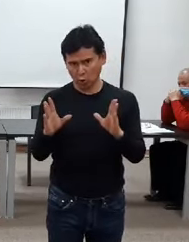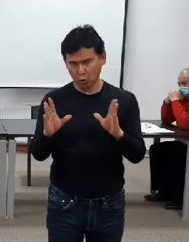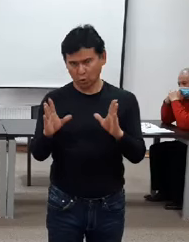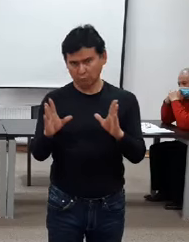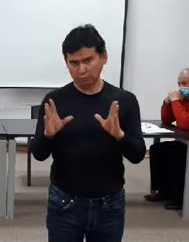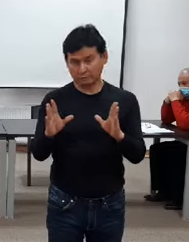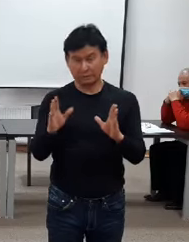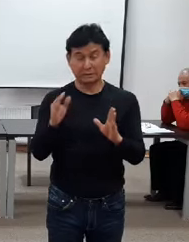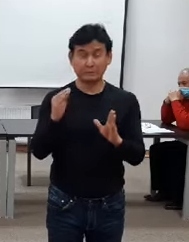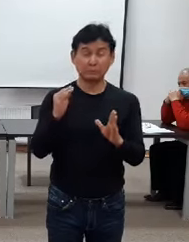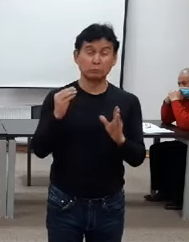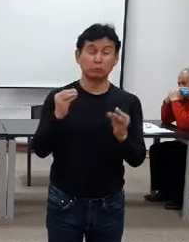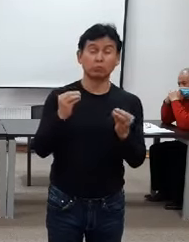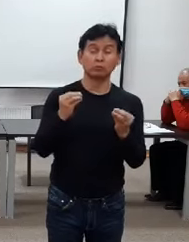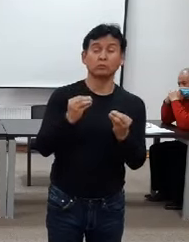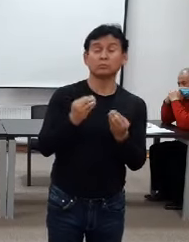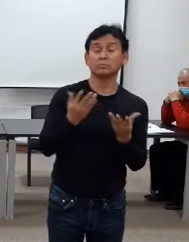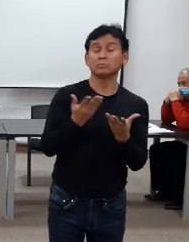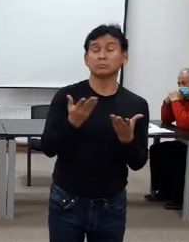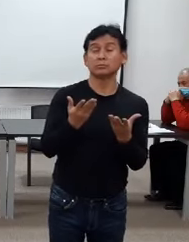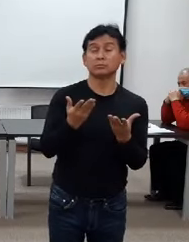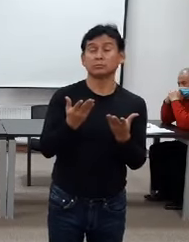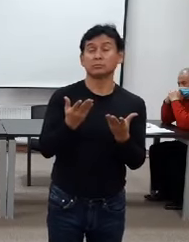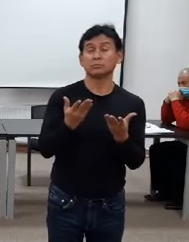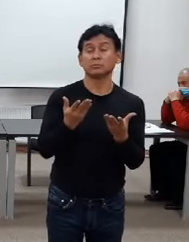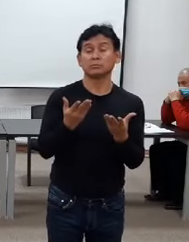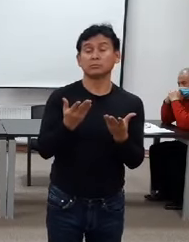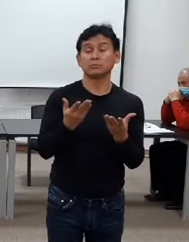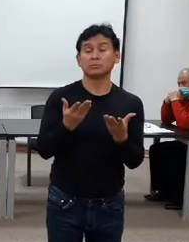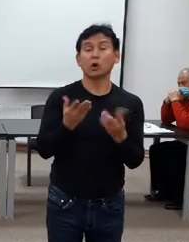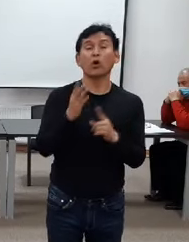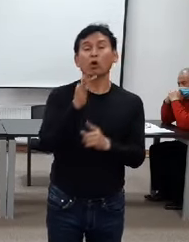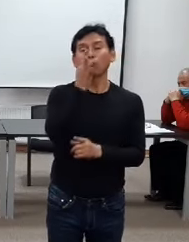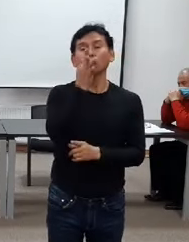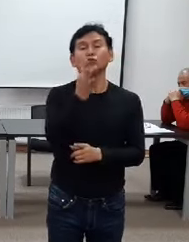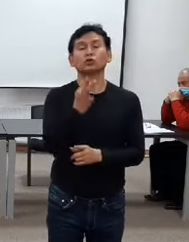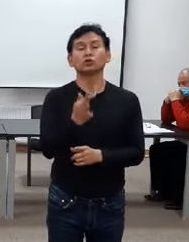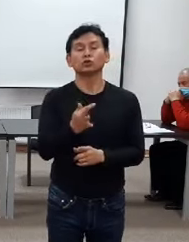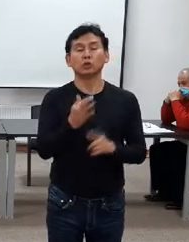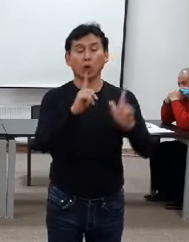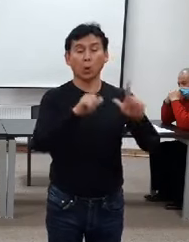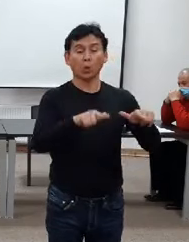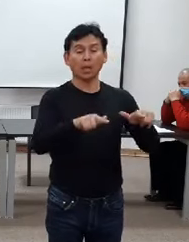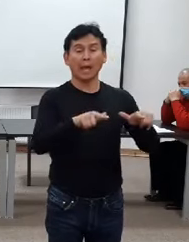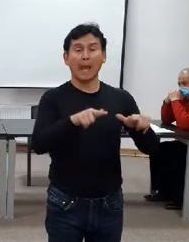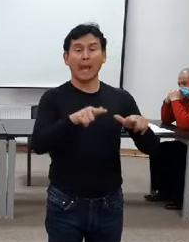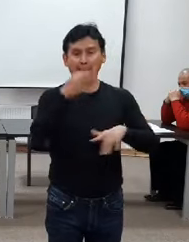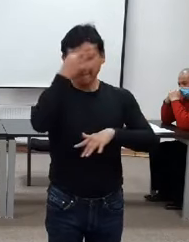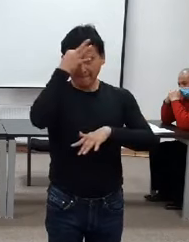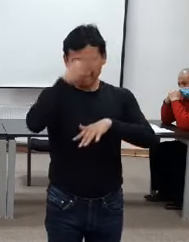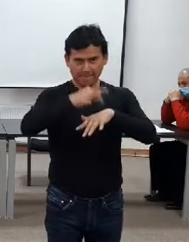quizás se mencionó muy someramente, que es los funcionarios de la unidad de medicina